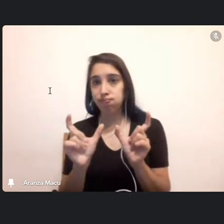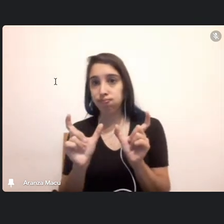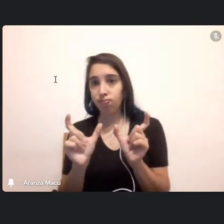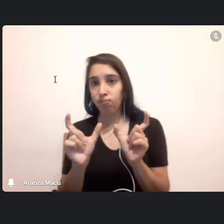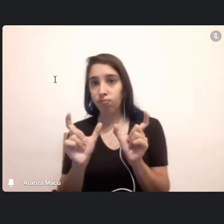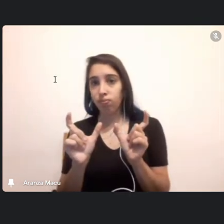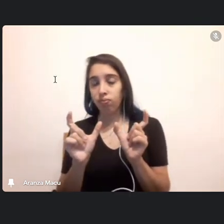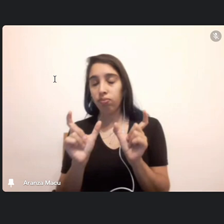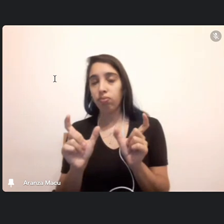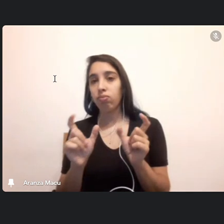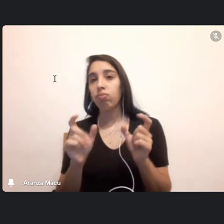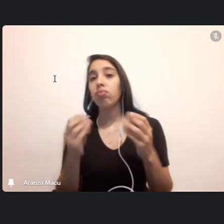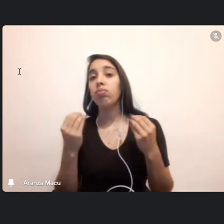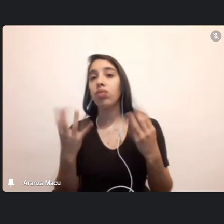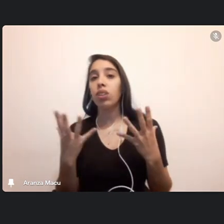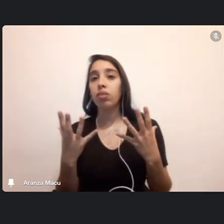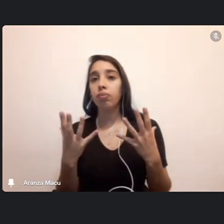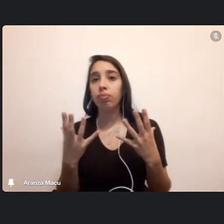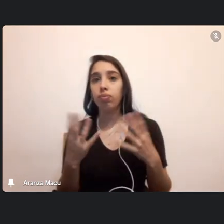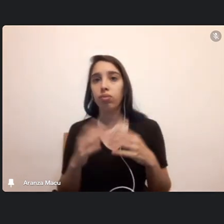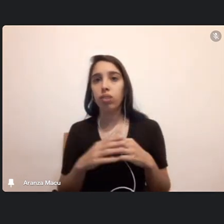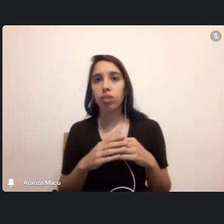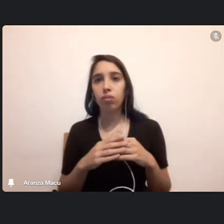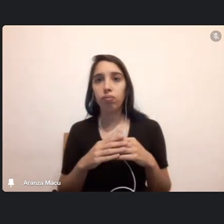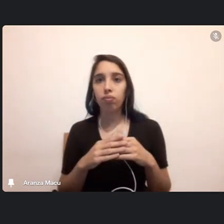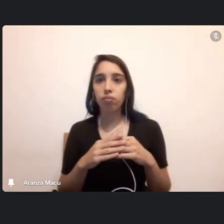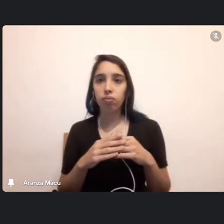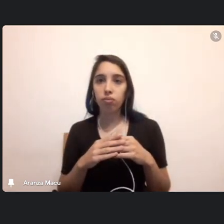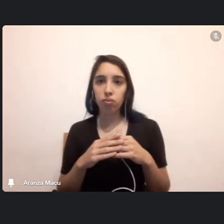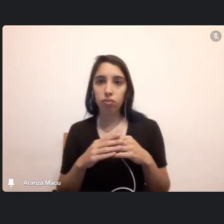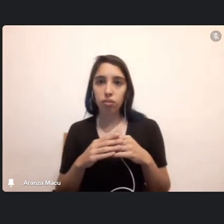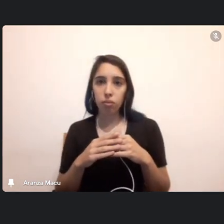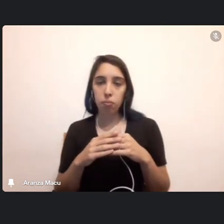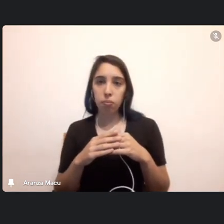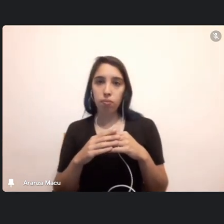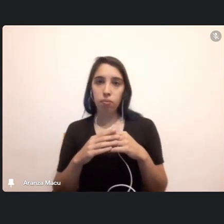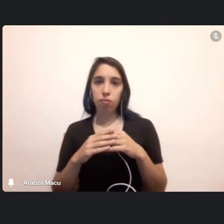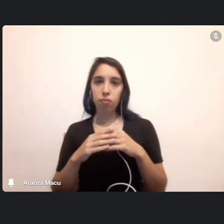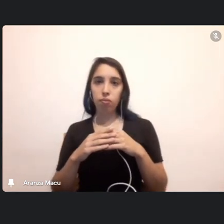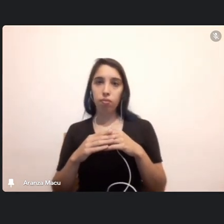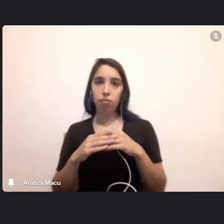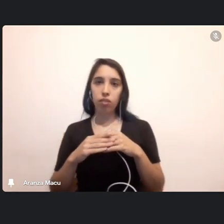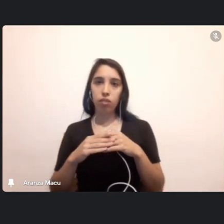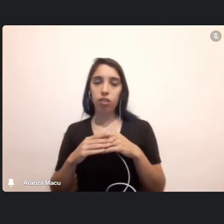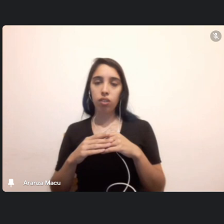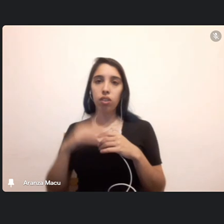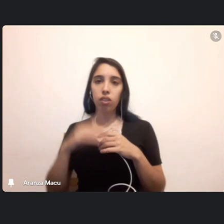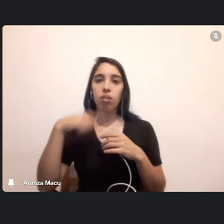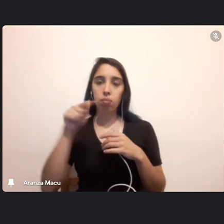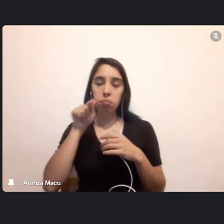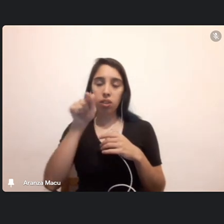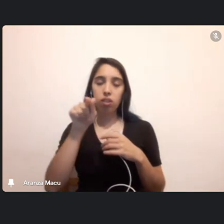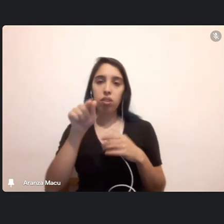Bien, después teníamos de linguistic diversity.